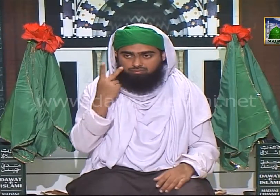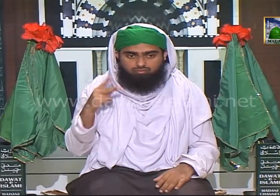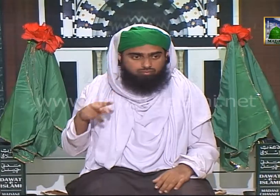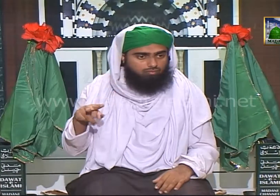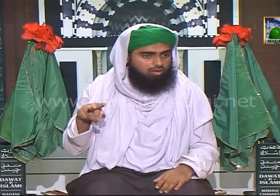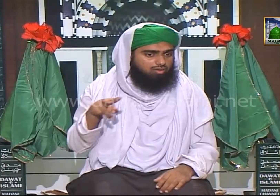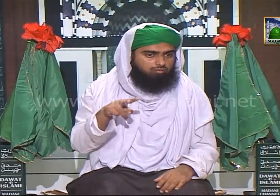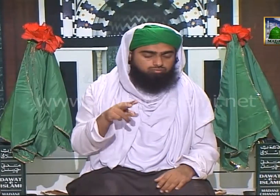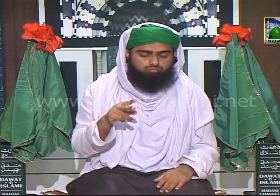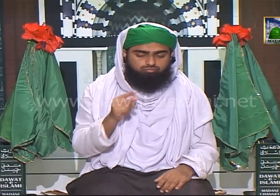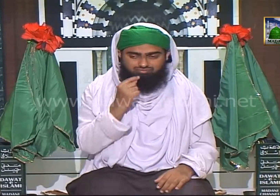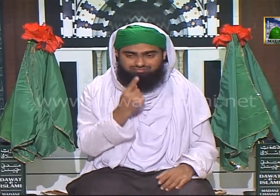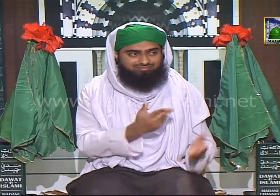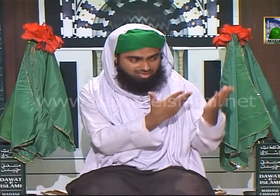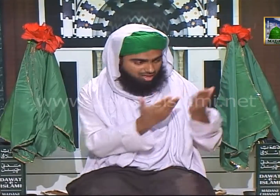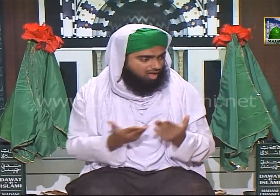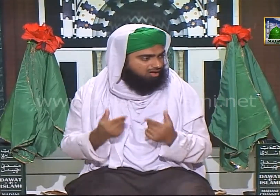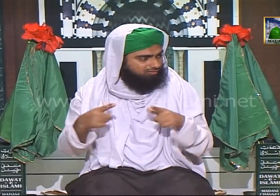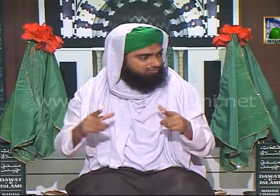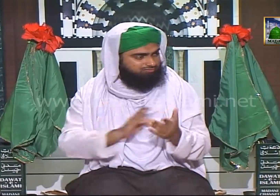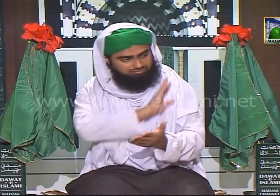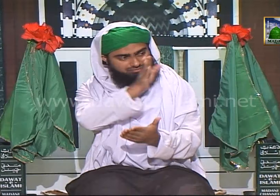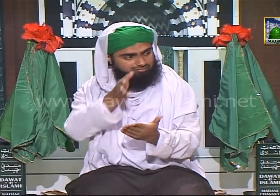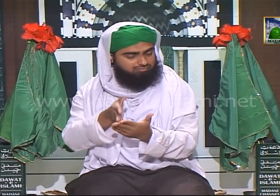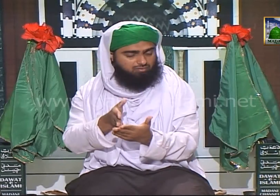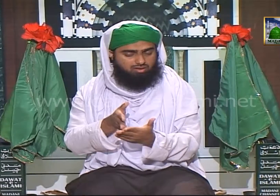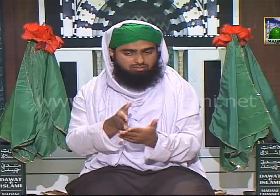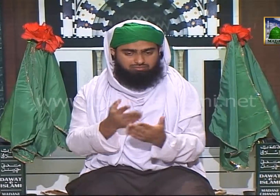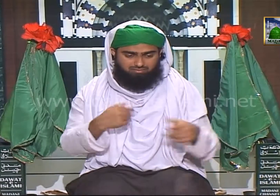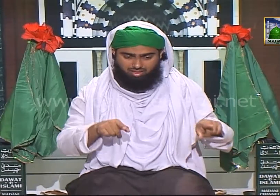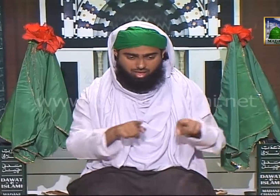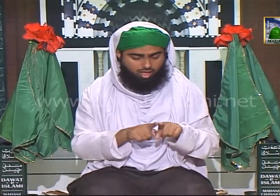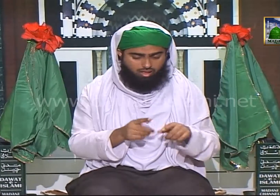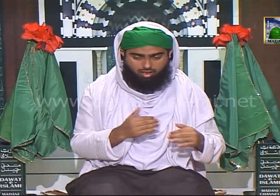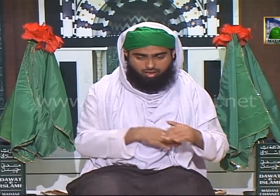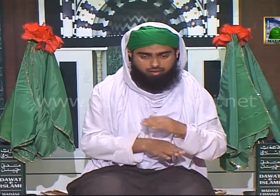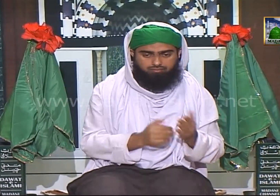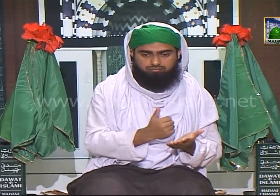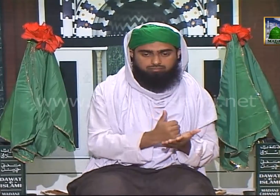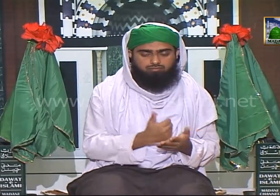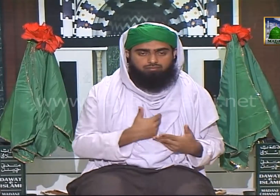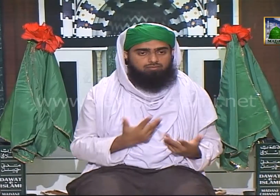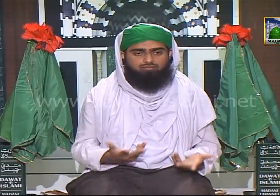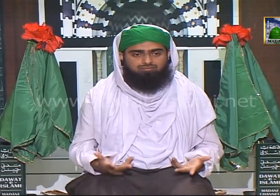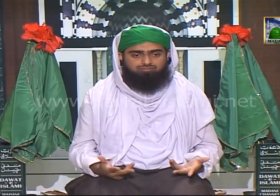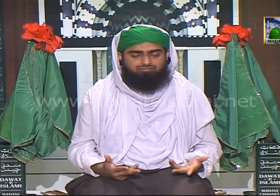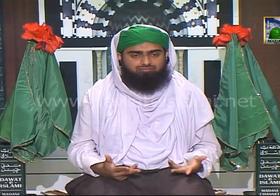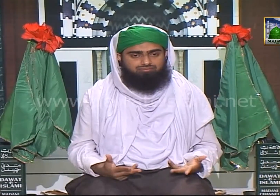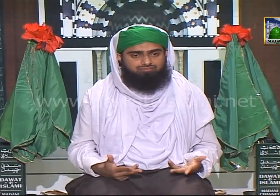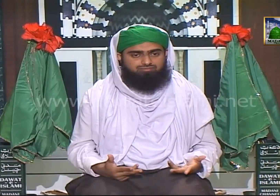आगे नहीं बिठाया, लिफ्ट ही नहीं कराई, तो जिधर आपको बैठ, आपको जिधर जगह मिलेगी आप बैठ जाएंगे, आपको तो पता ही नहीं है, आप बैठ जाएंगे और आपको तो दिन में कुछ